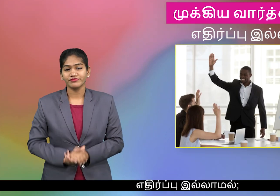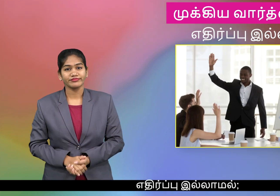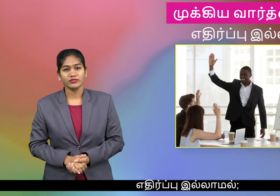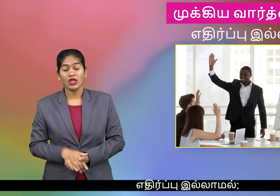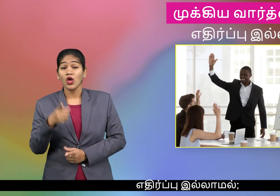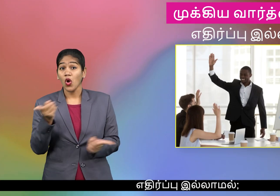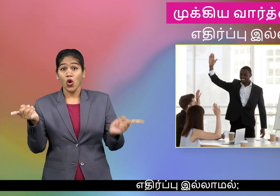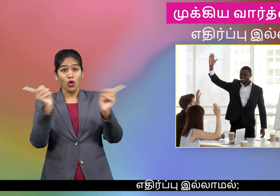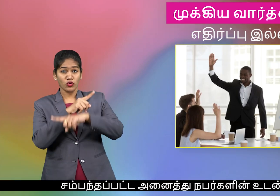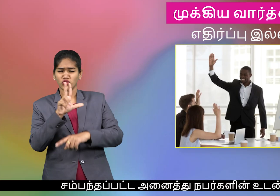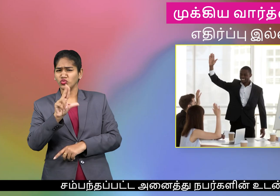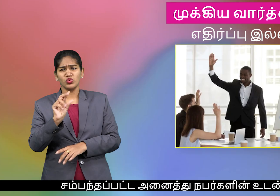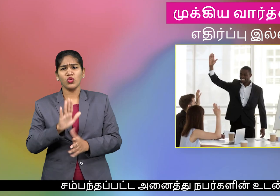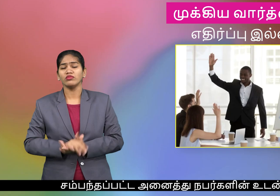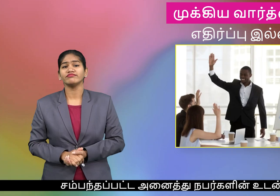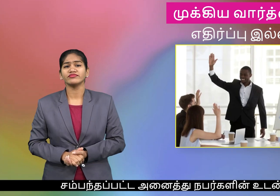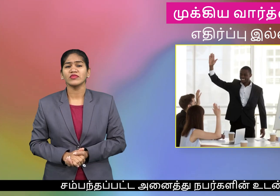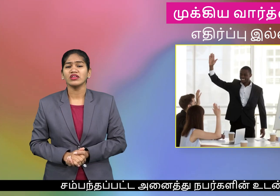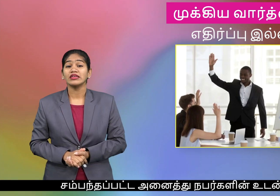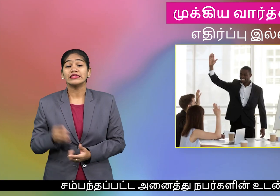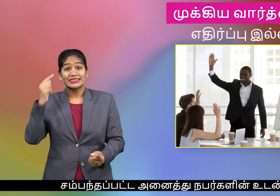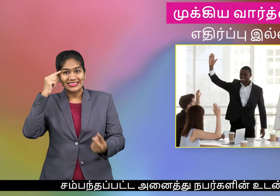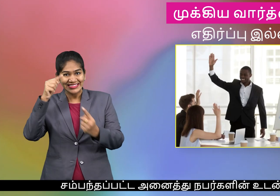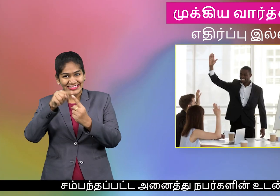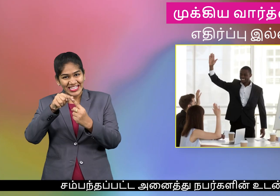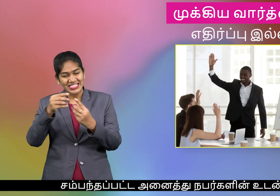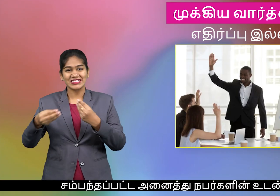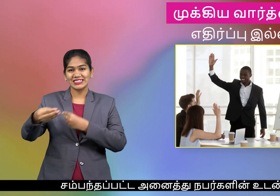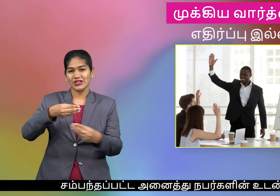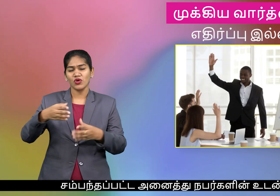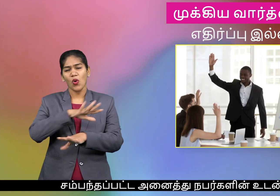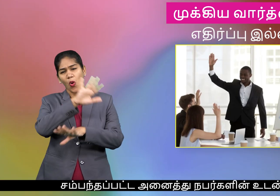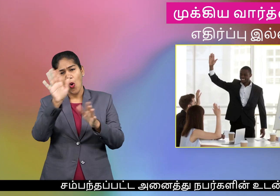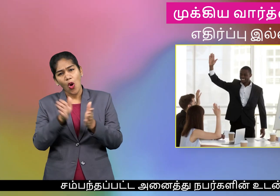எதிர்ப்பு இல்லாமல் சம்பந்தப்பட்ட அனைத்து நபர்களின் உடன்படிக்கையுடன்.